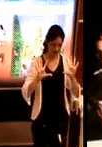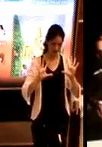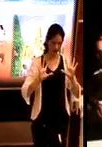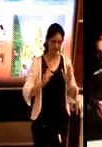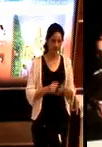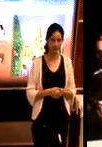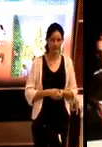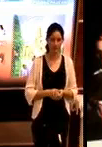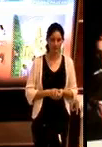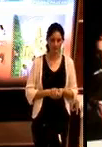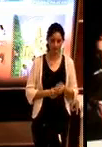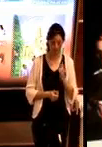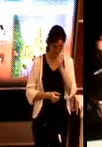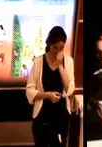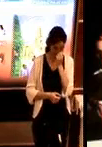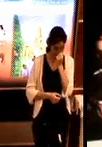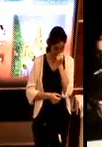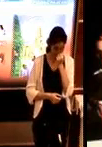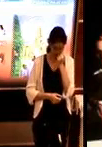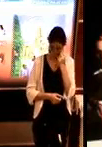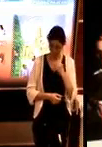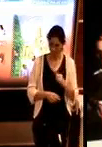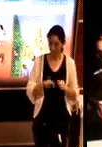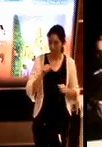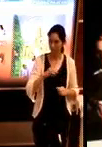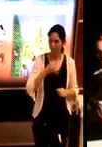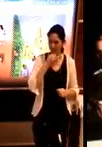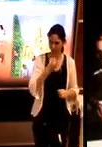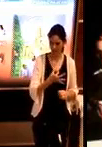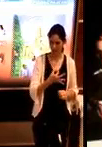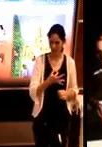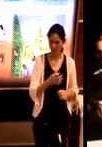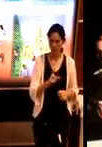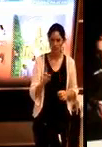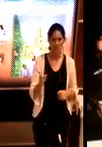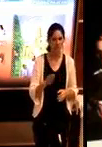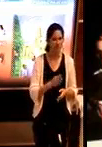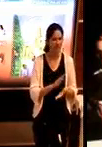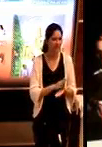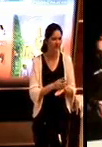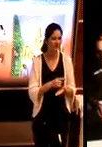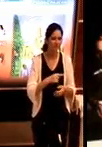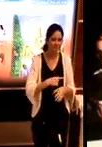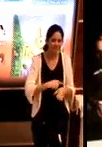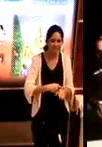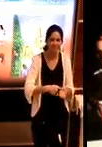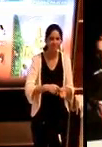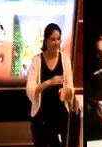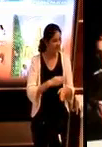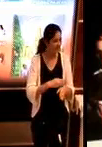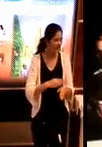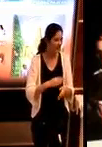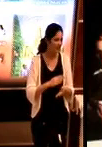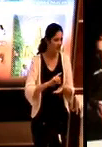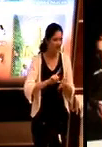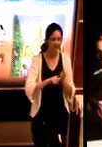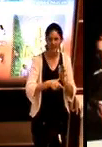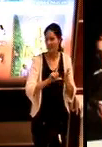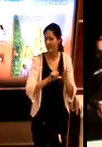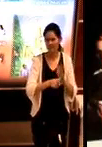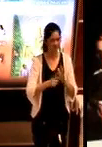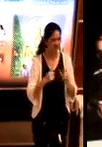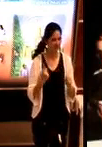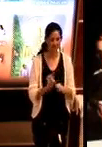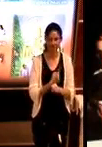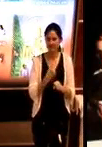está claro, ¿verdad? Pablo dice, no demoren más en aceptar la gracia infinita. No demoren más